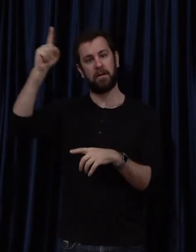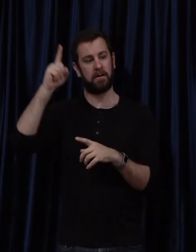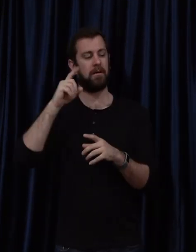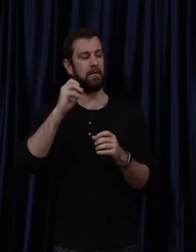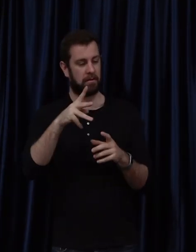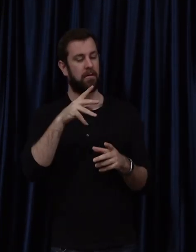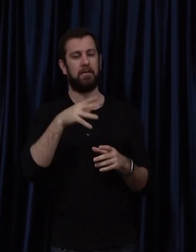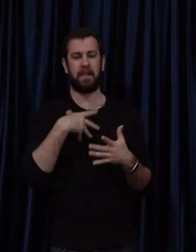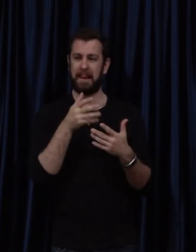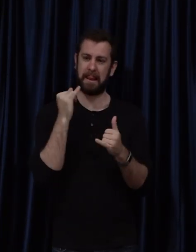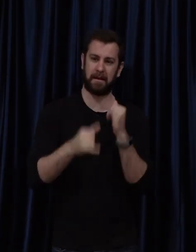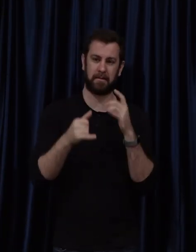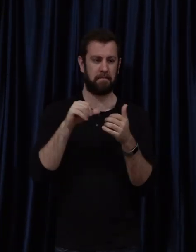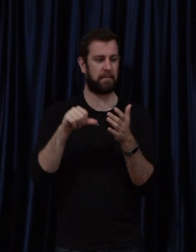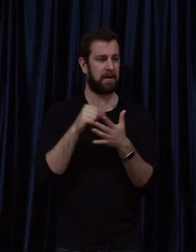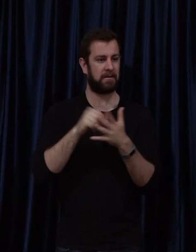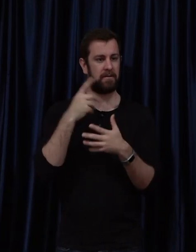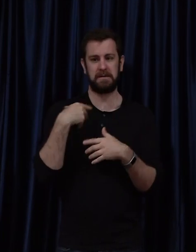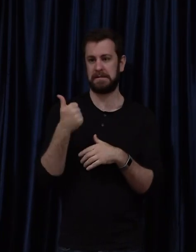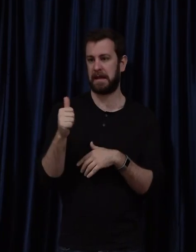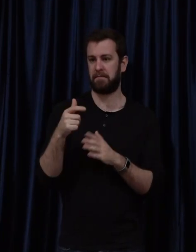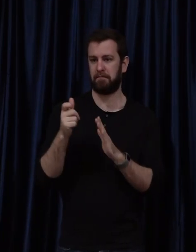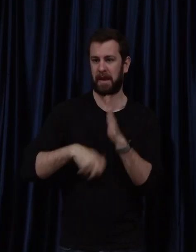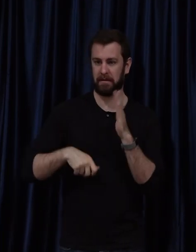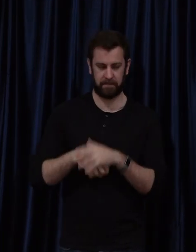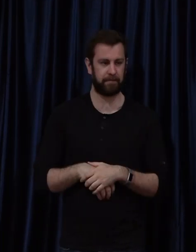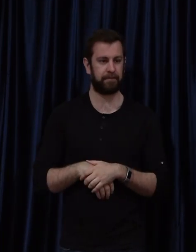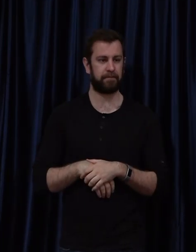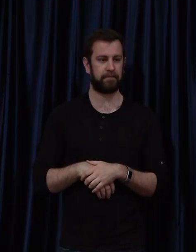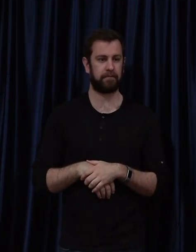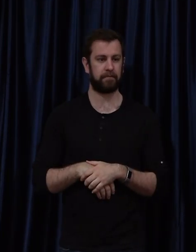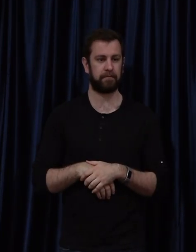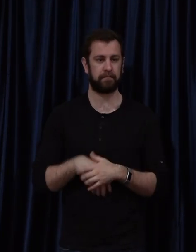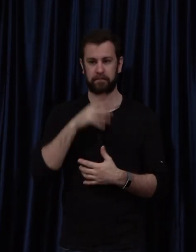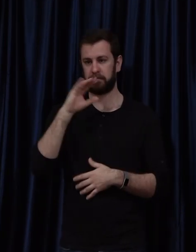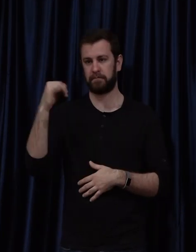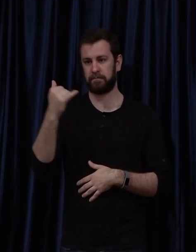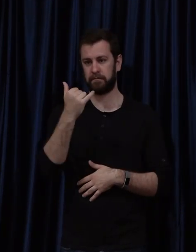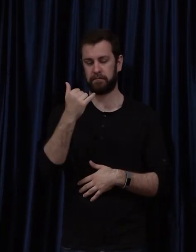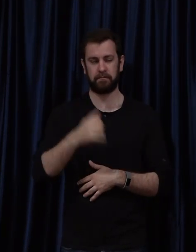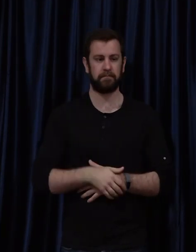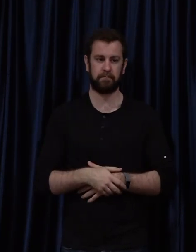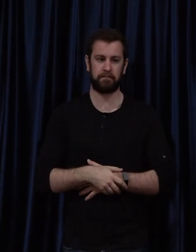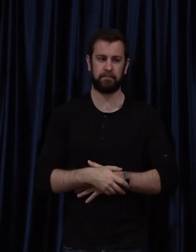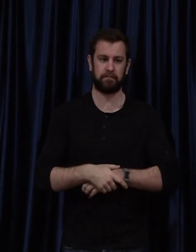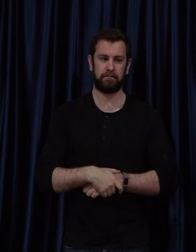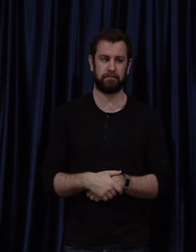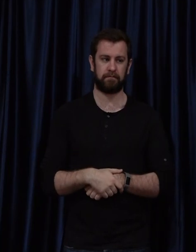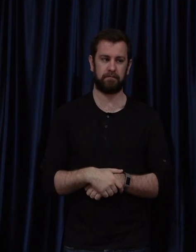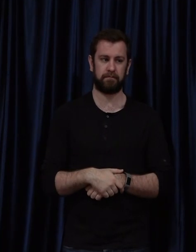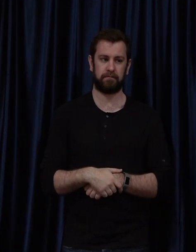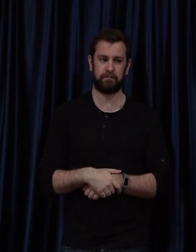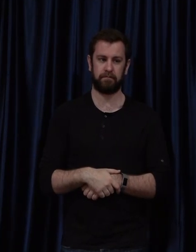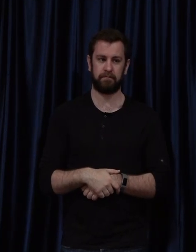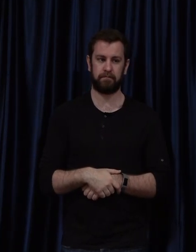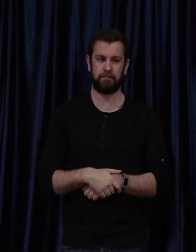in the concluding page of the 10th juz of the Quran. وَلَا عَلَى الَّذِينَ إِذَا مَا أَتَوْكَ لِتَحْمِلَهُمْ قُلْتَ